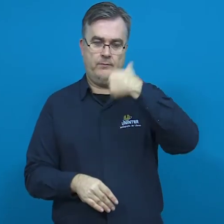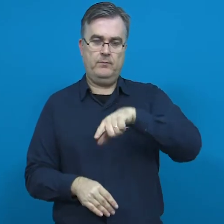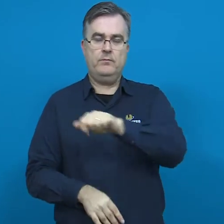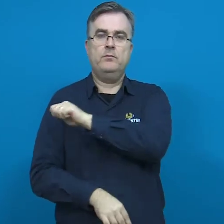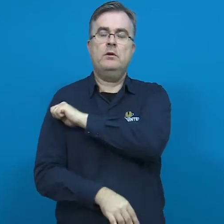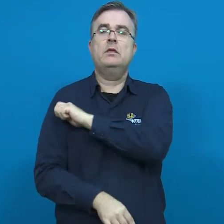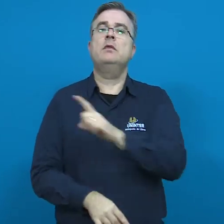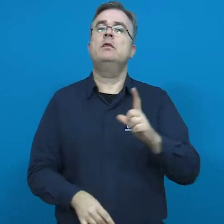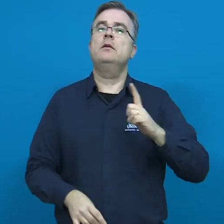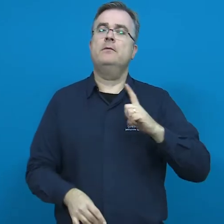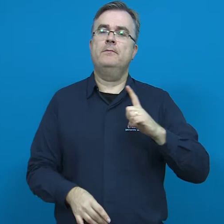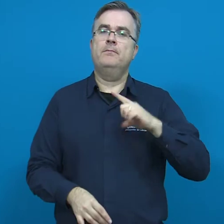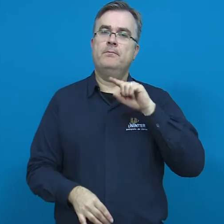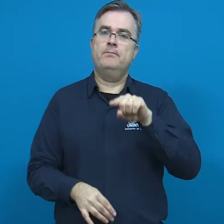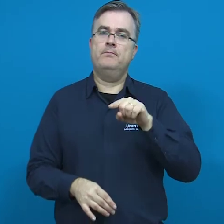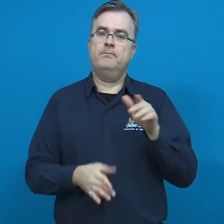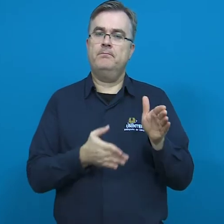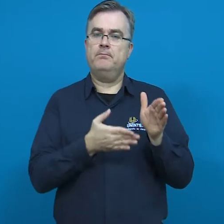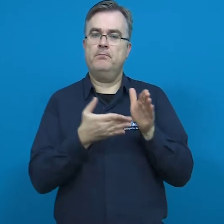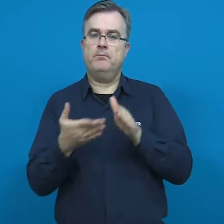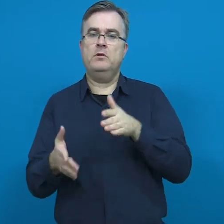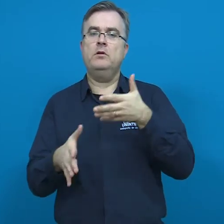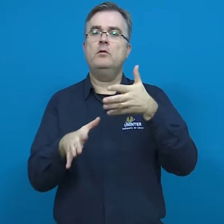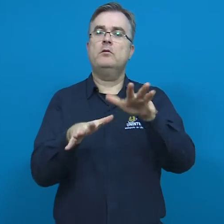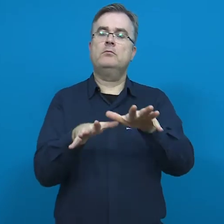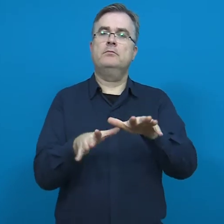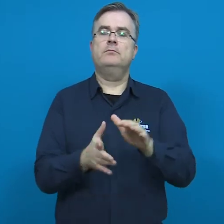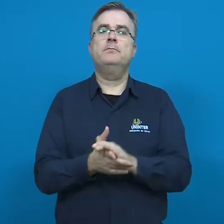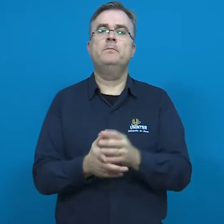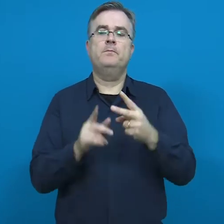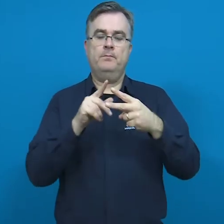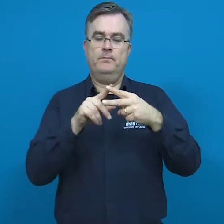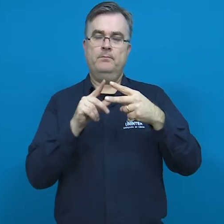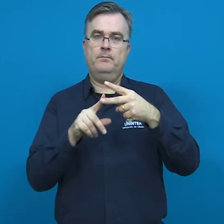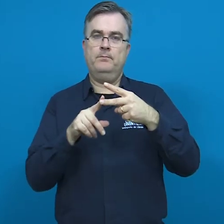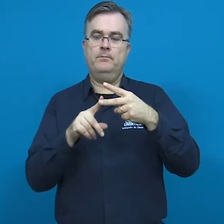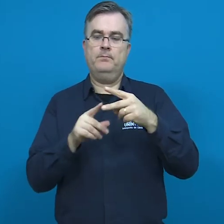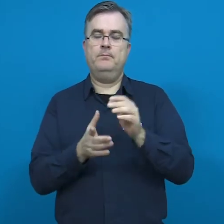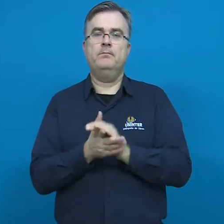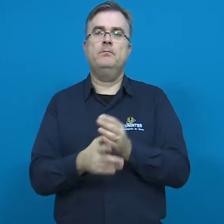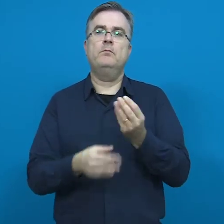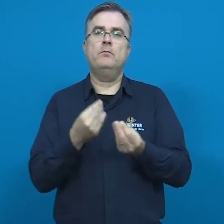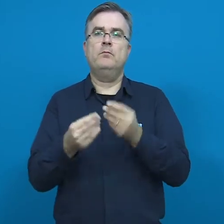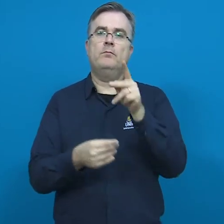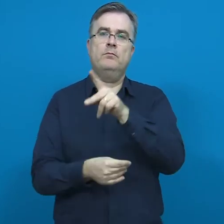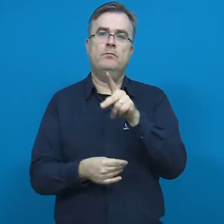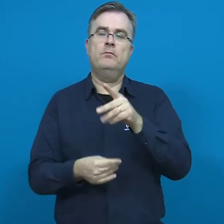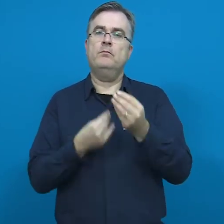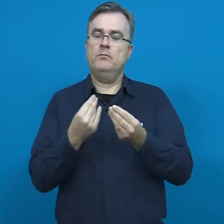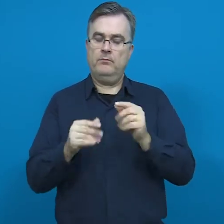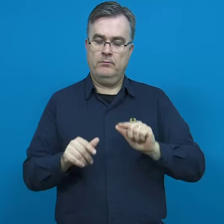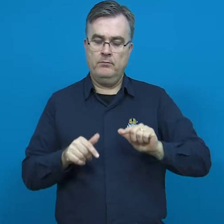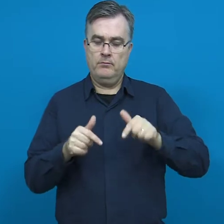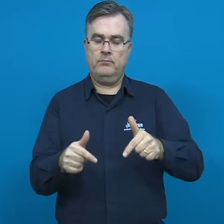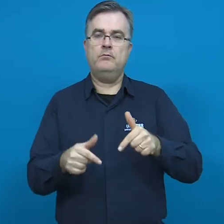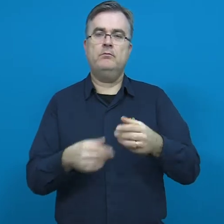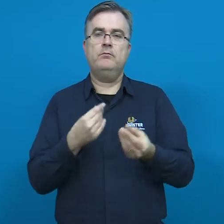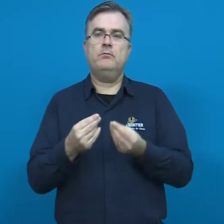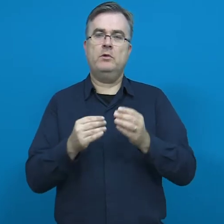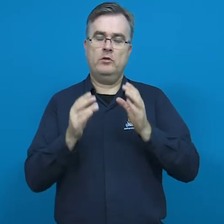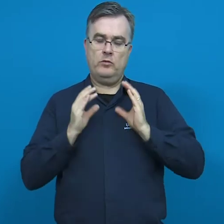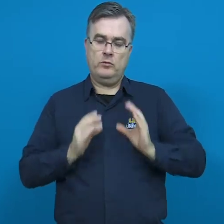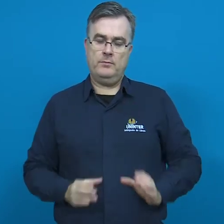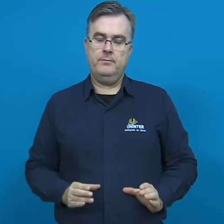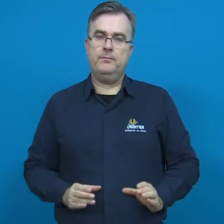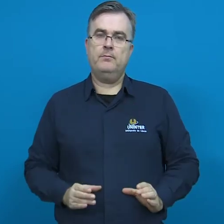professor quanto o aluno tem nesse processo de inclusão, né? Então, 2 questões: como que o professor deve agir, né,